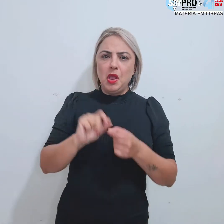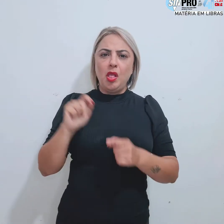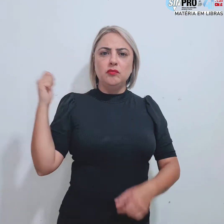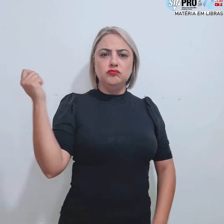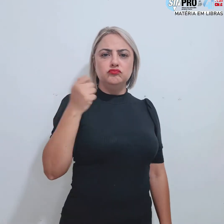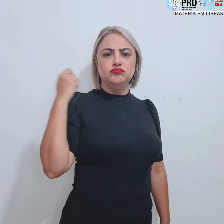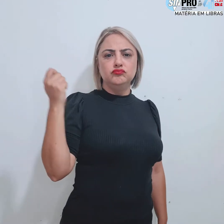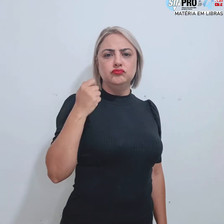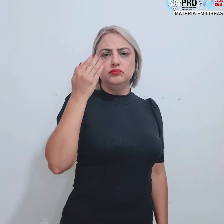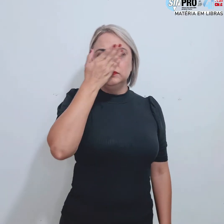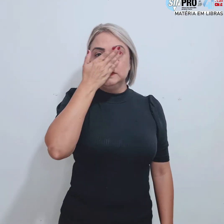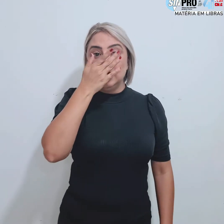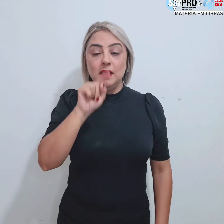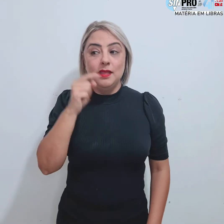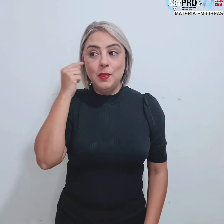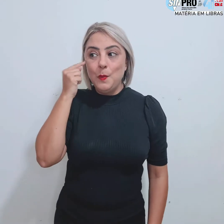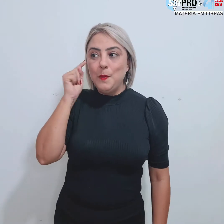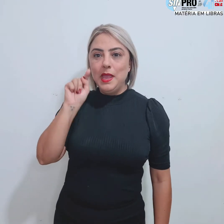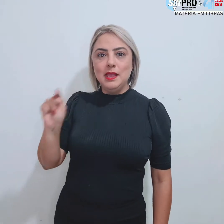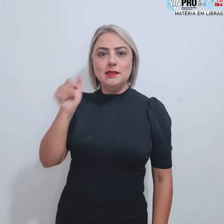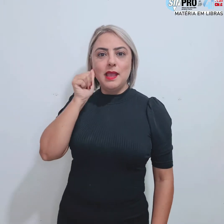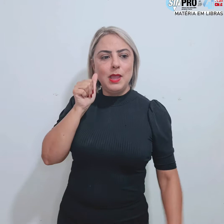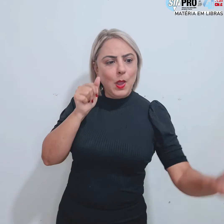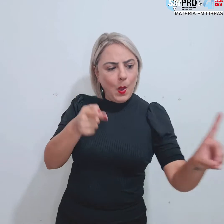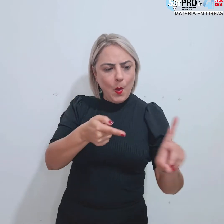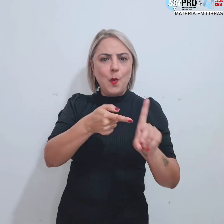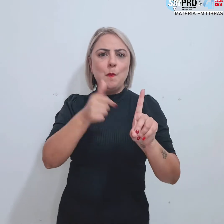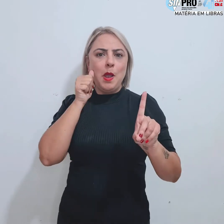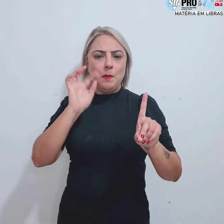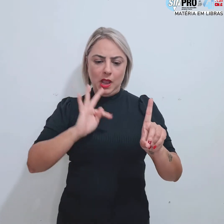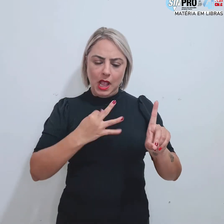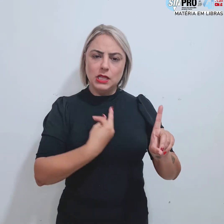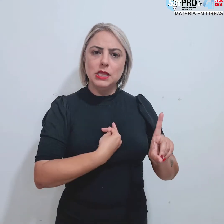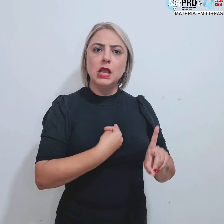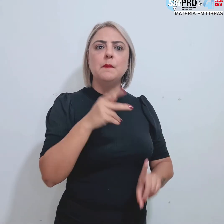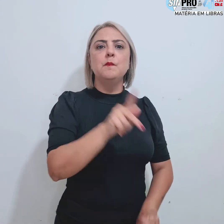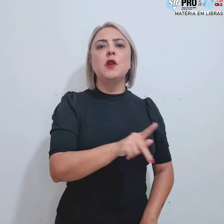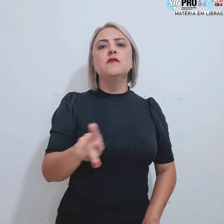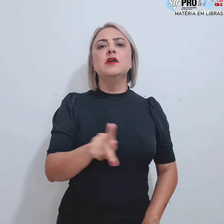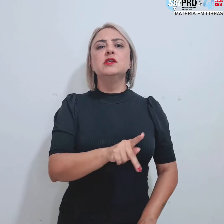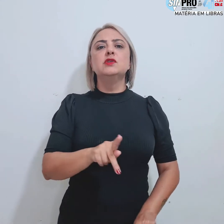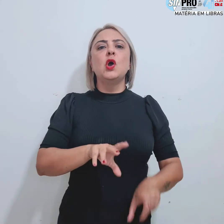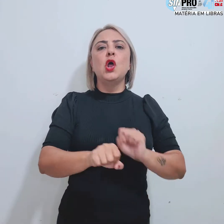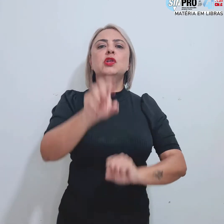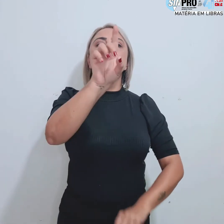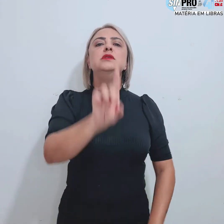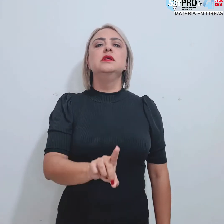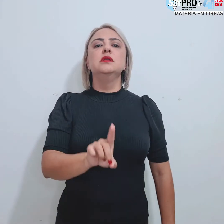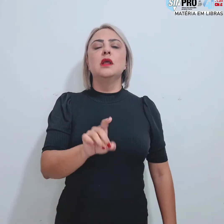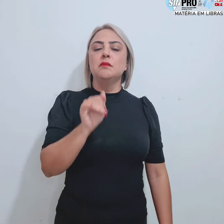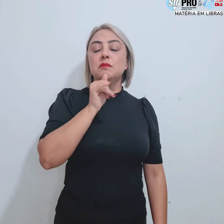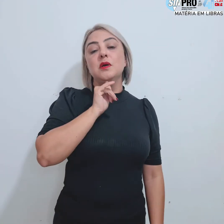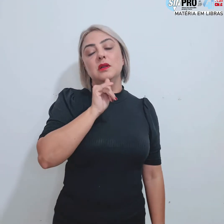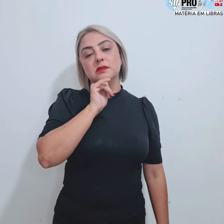programa. Não pensam que é uma mulher trans que é professora de direito, por exemplo.